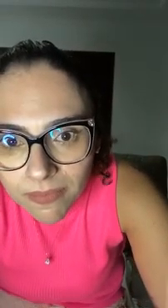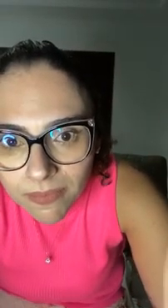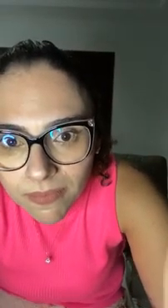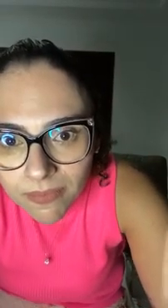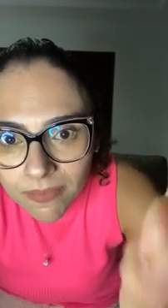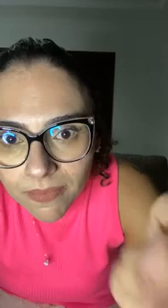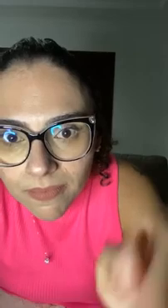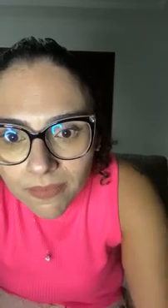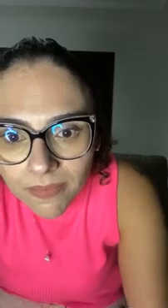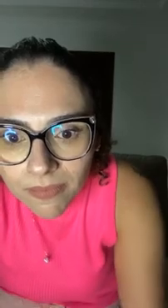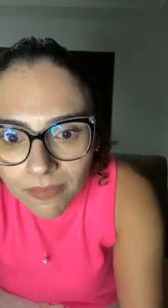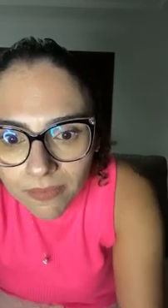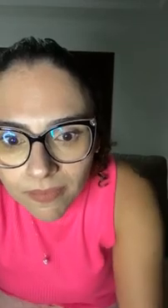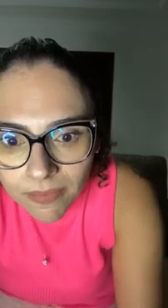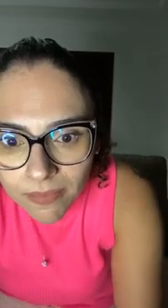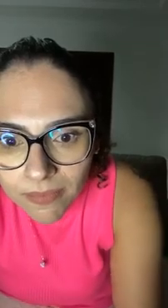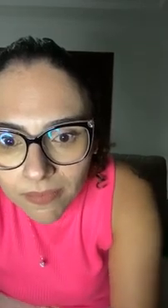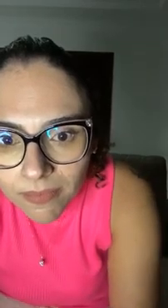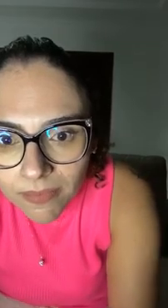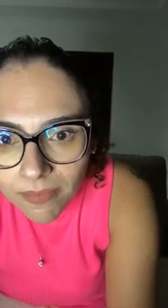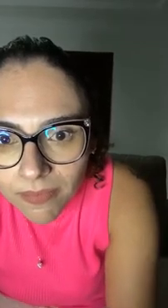Eu agradeço.